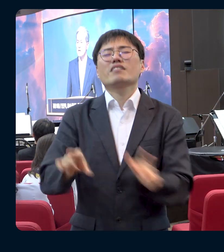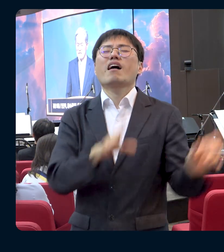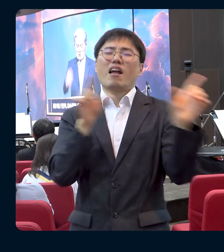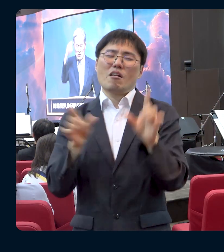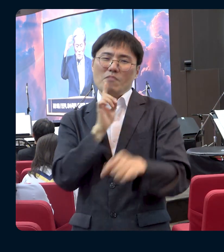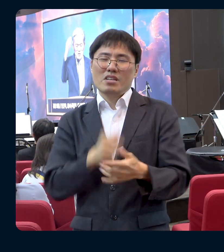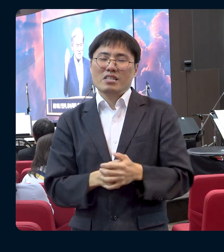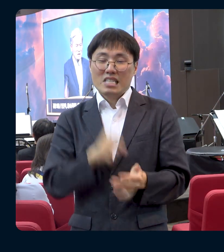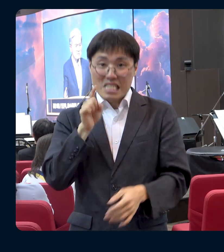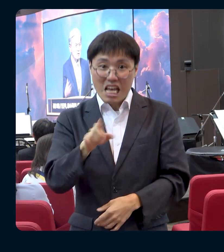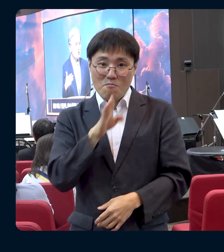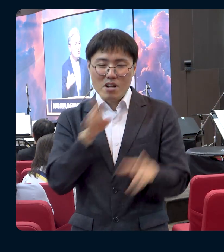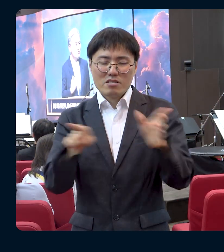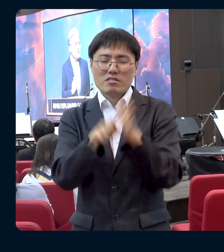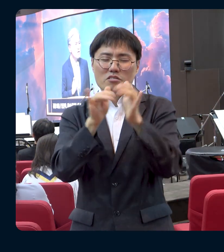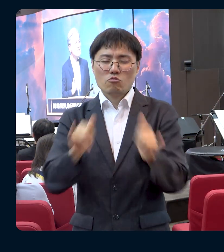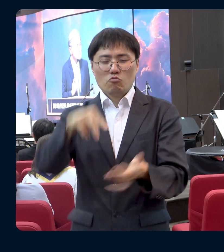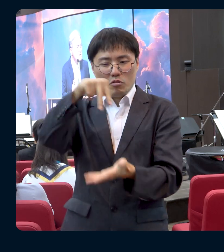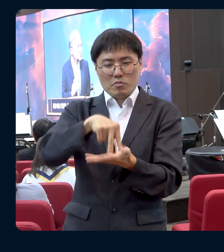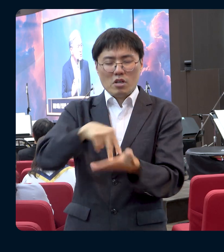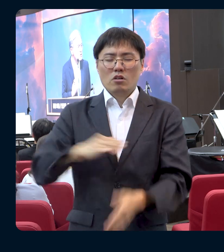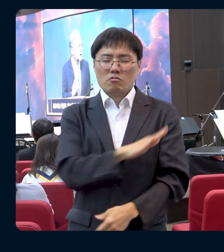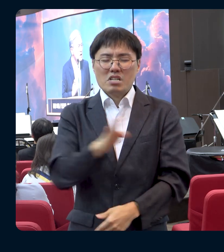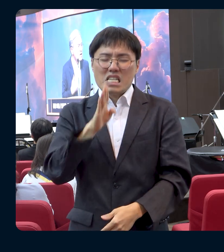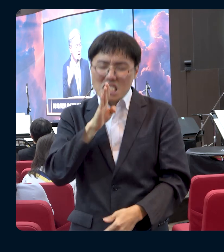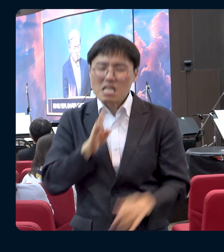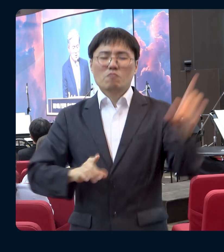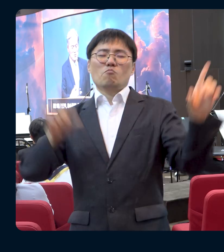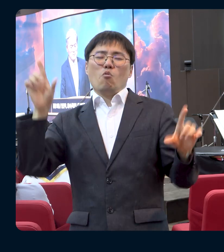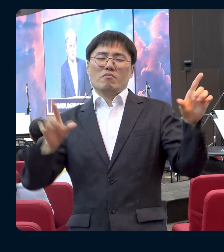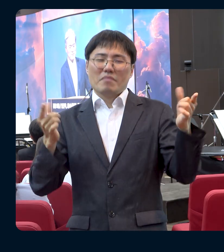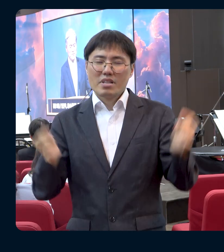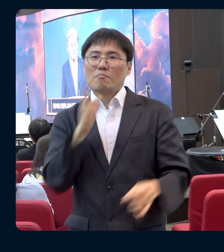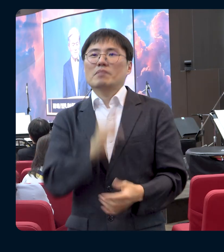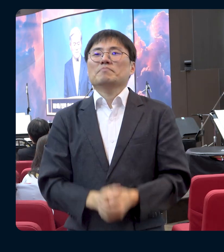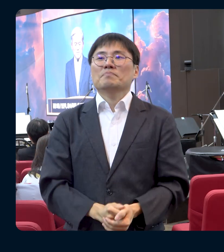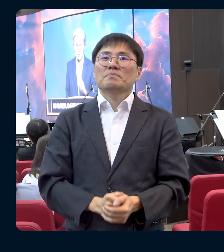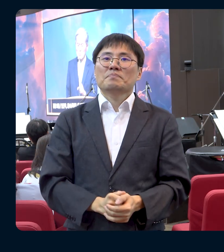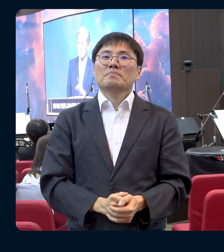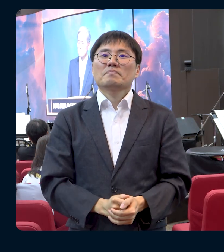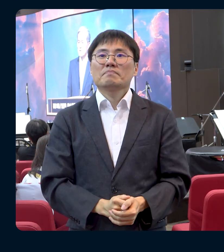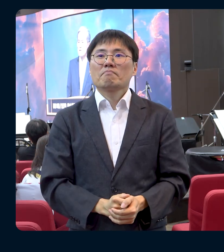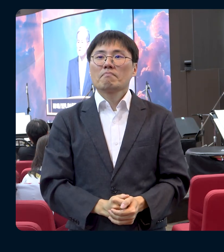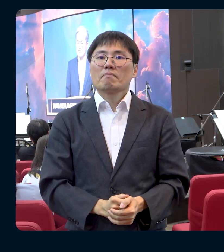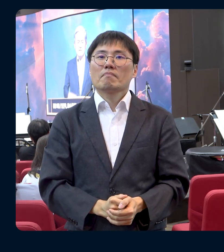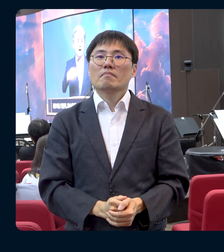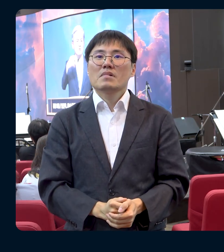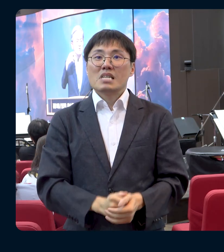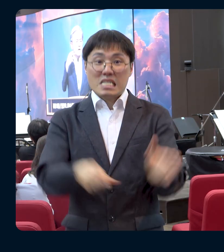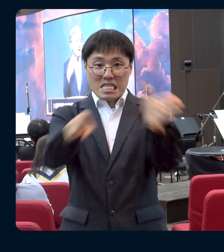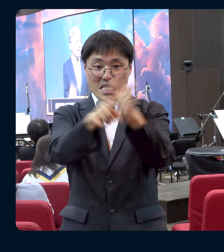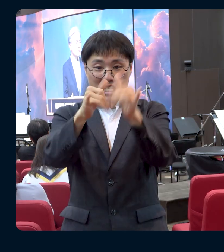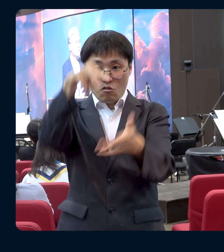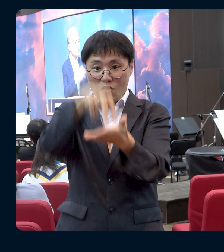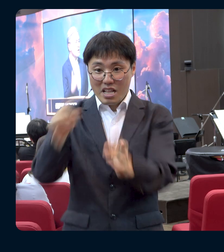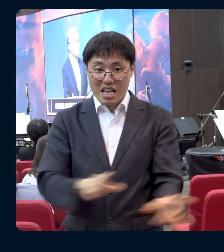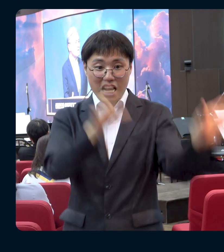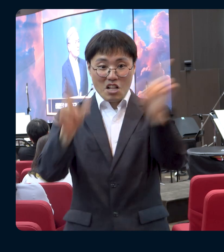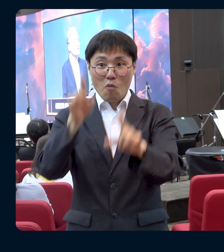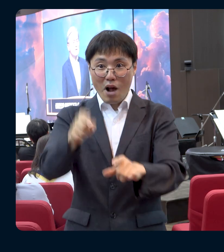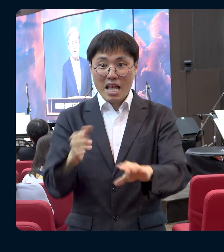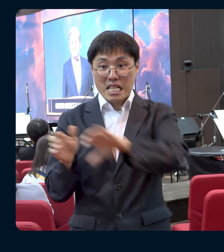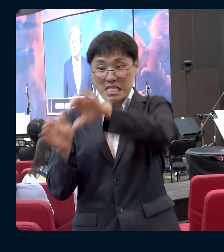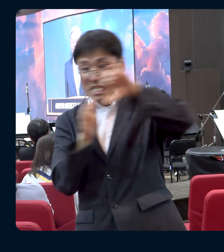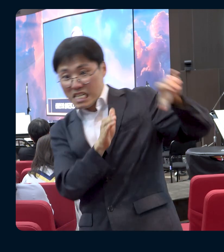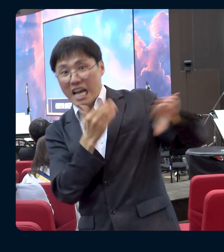신앙생활이고, 그것이 바로 신앙인 된 우리의 실존이다 하는 것이죠. 그러므로 신앙인으로 살아간다는 것은 또